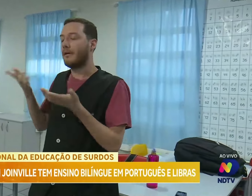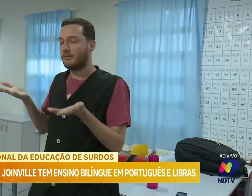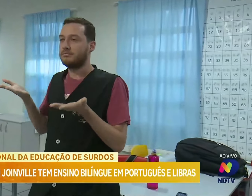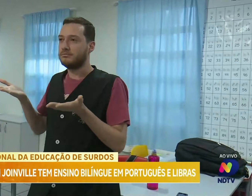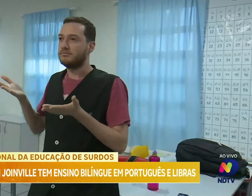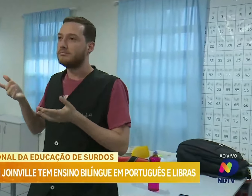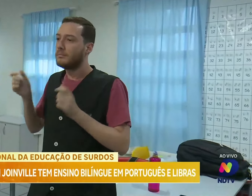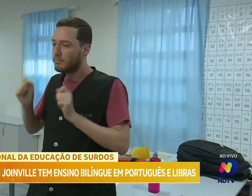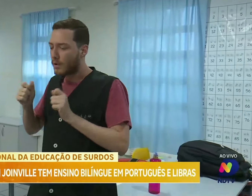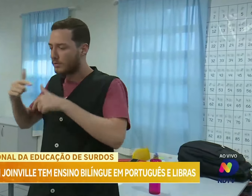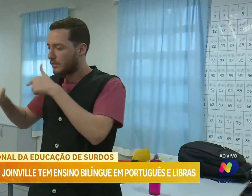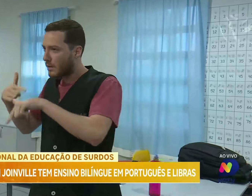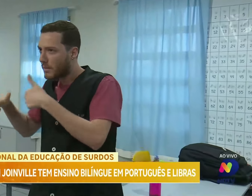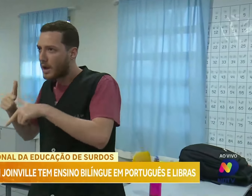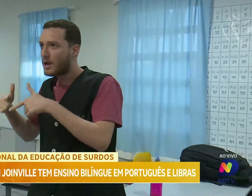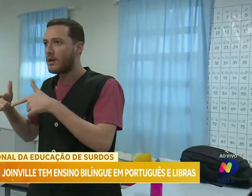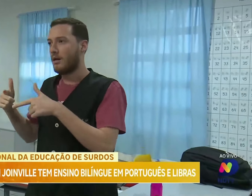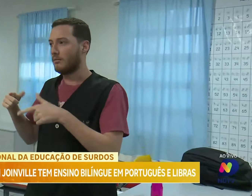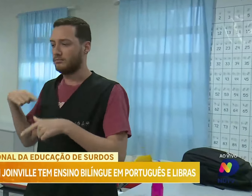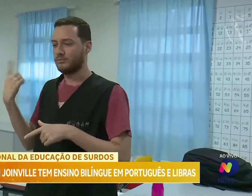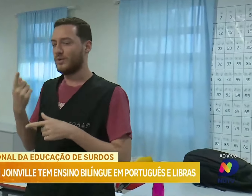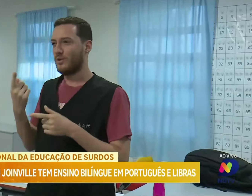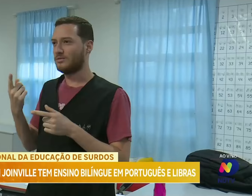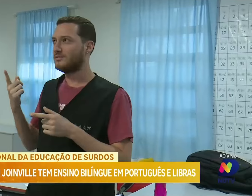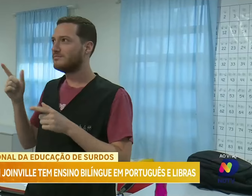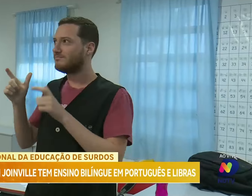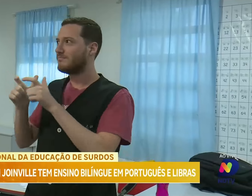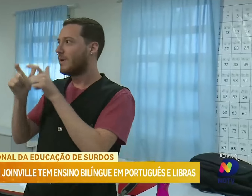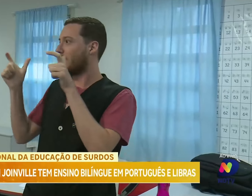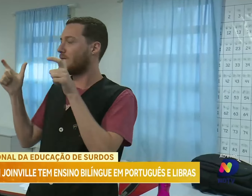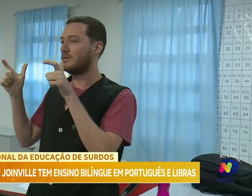faculdade, podemos trabalhar,